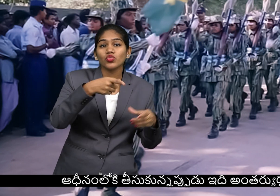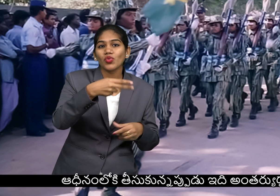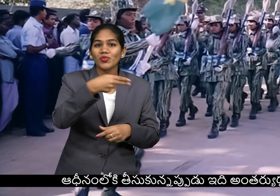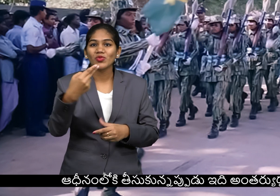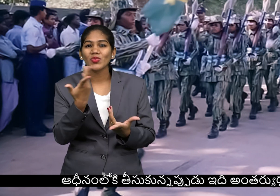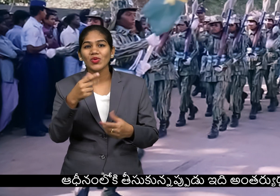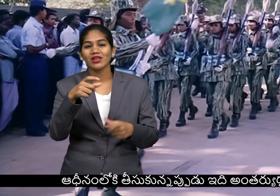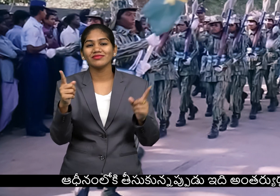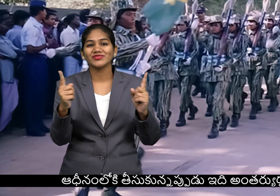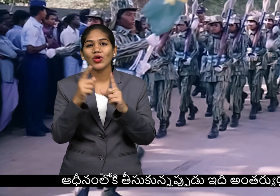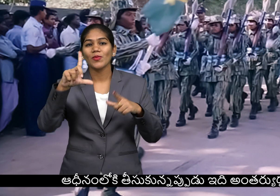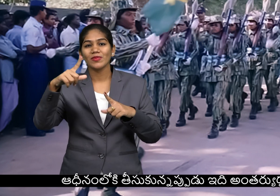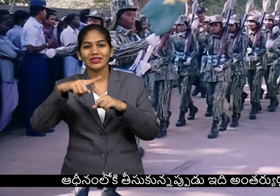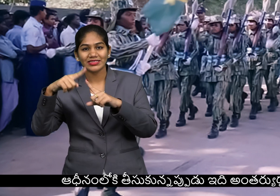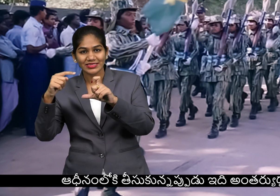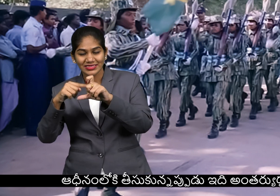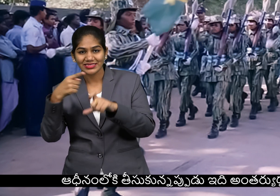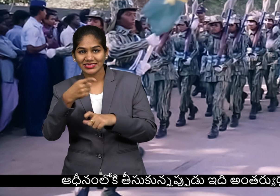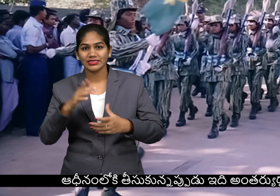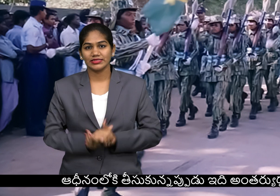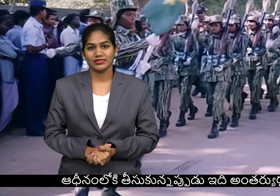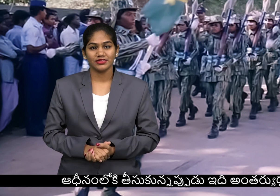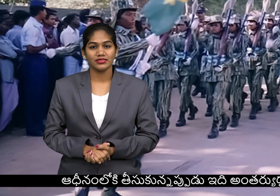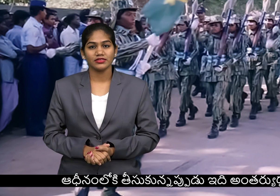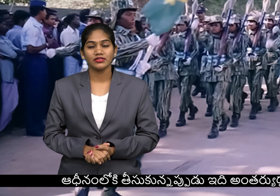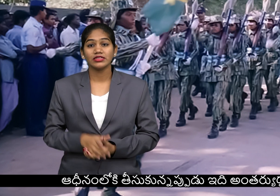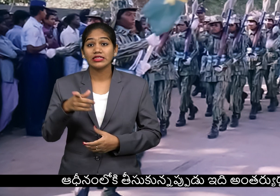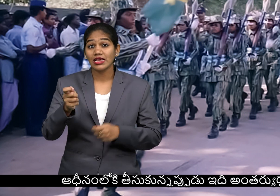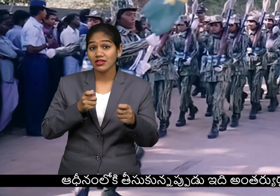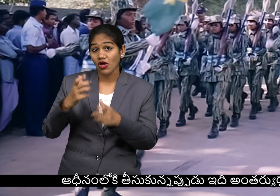అది అంతర్యుద్ధానికి దారితీసింది.